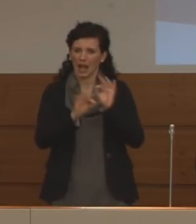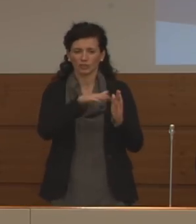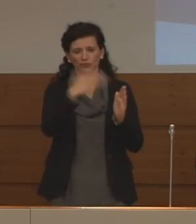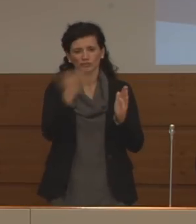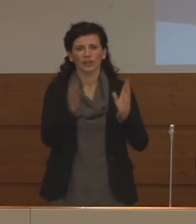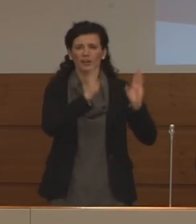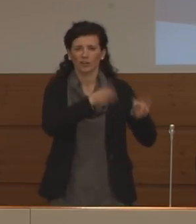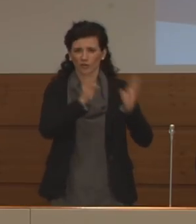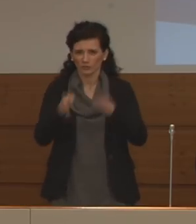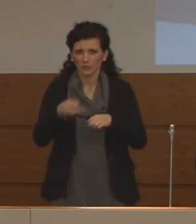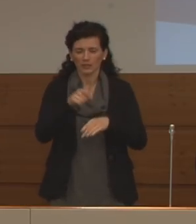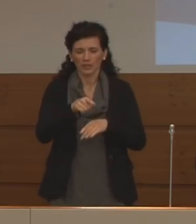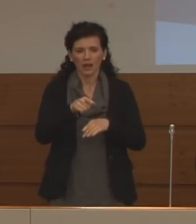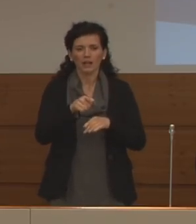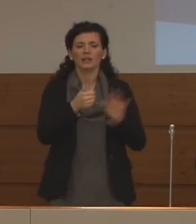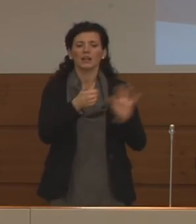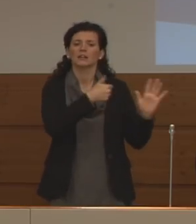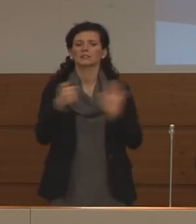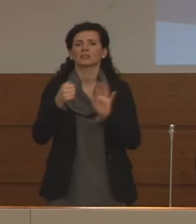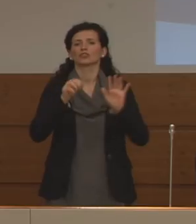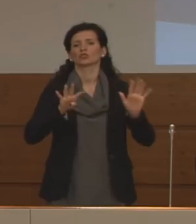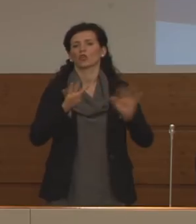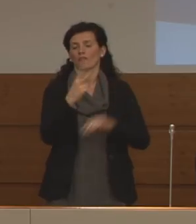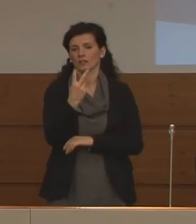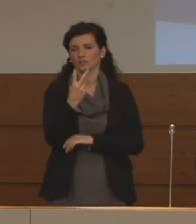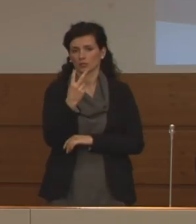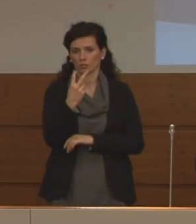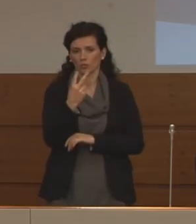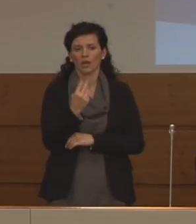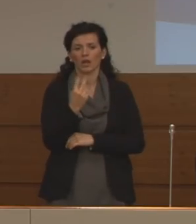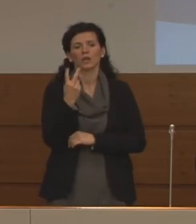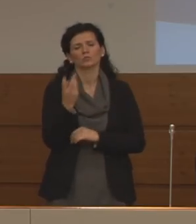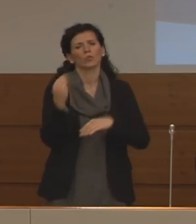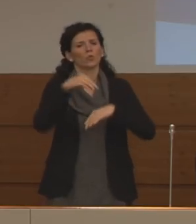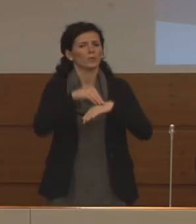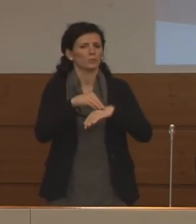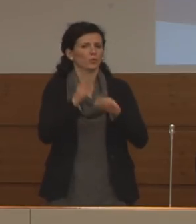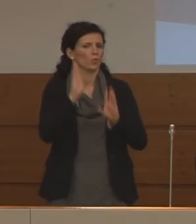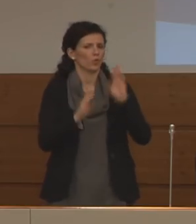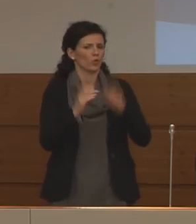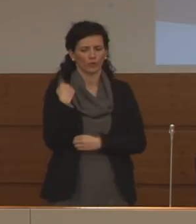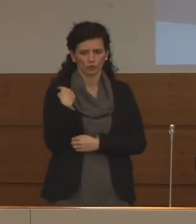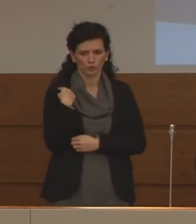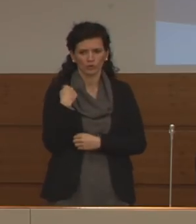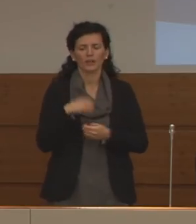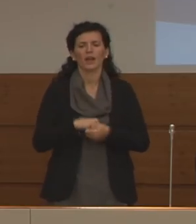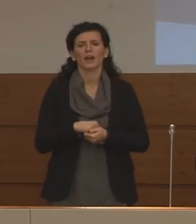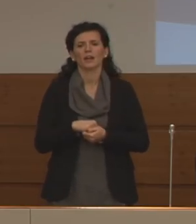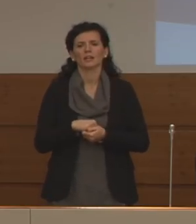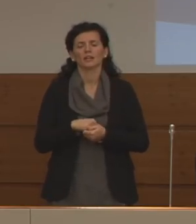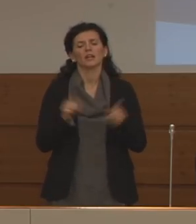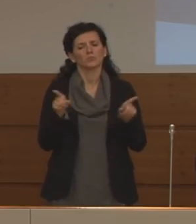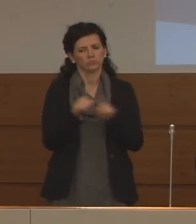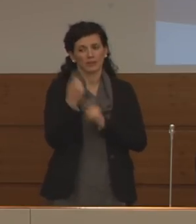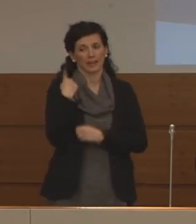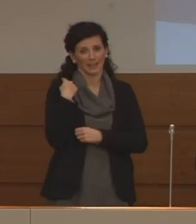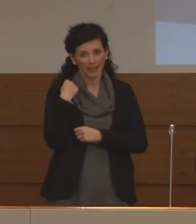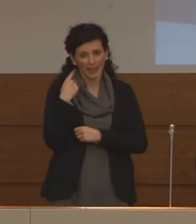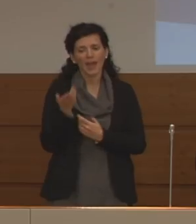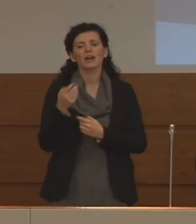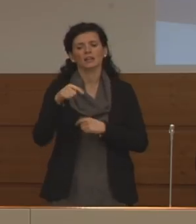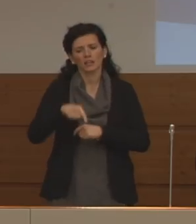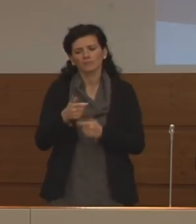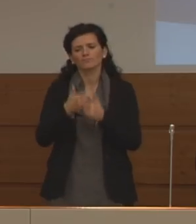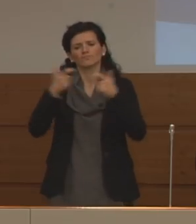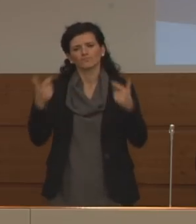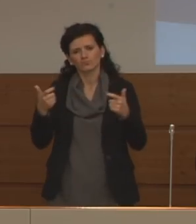e di 692 sono due rispetto a ieri così come rispetto a ieri cresce il numero delle